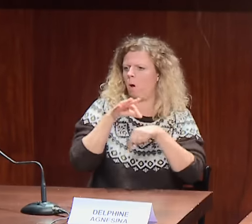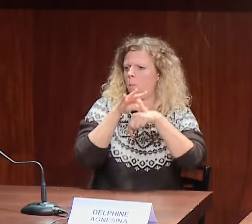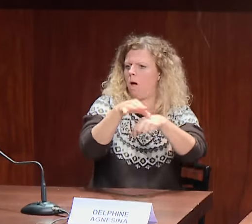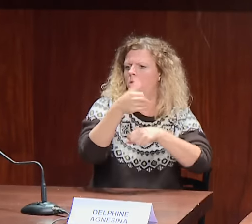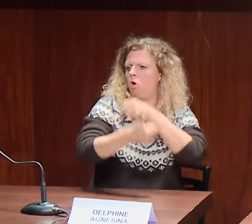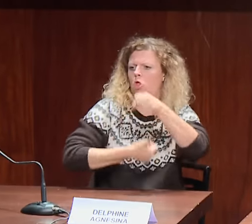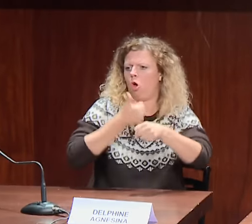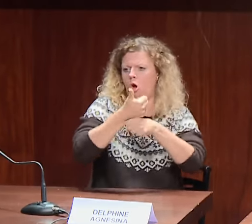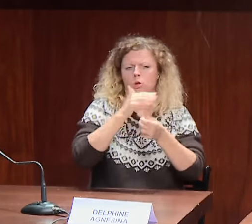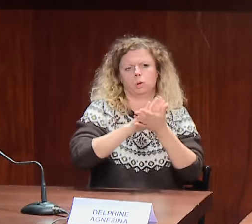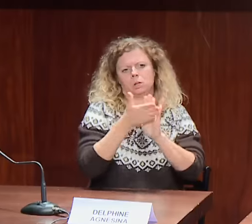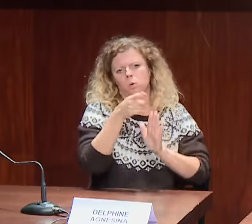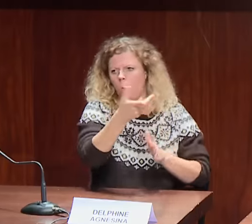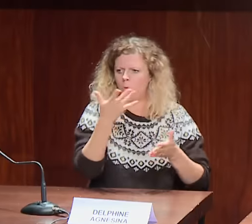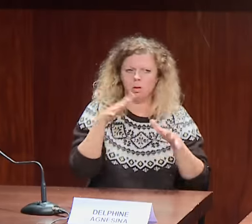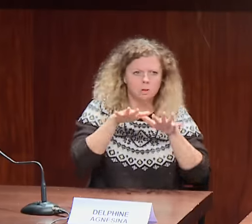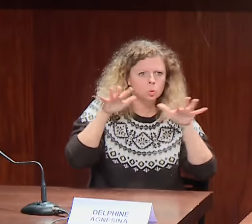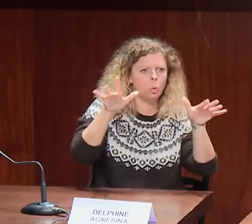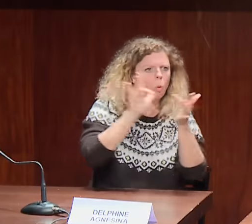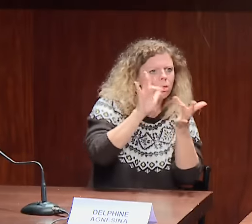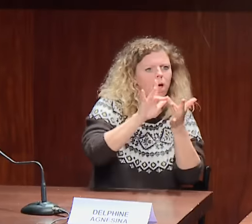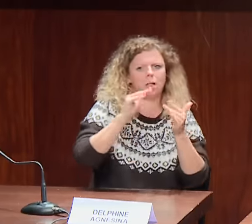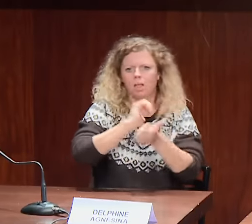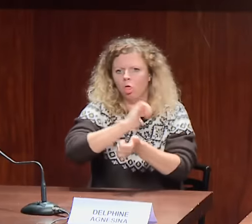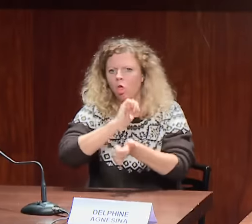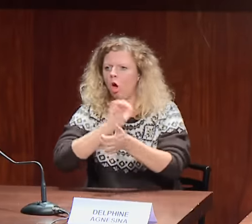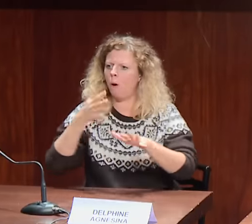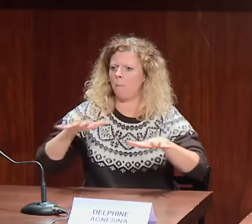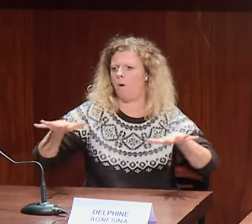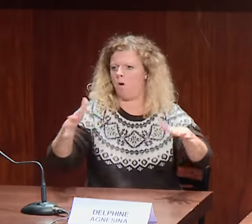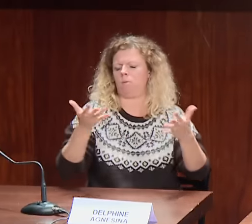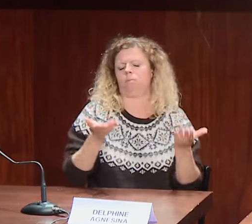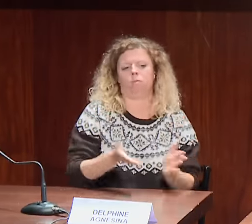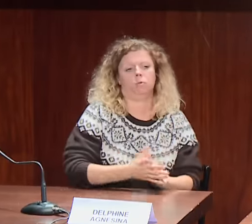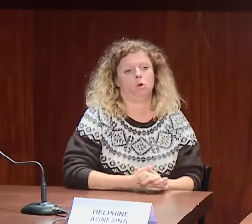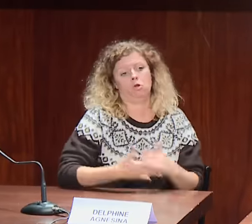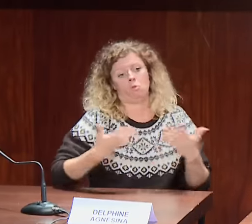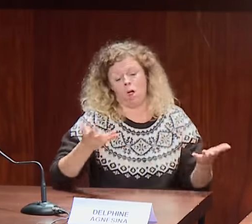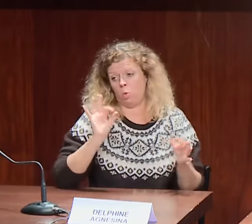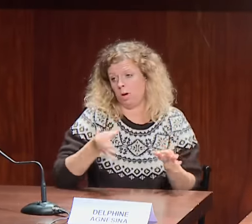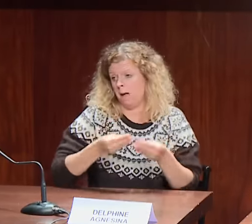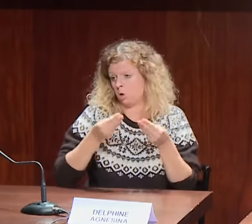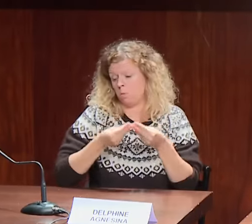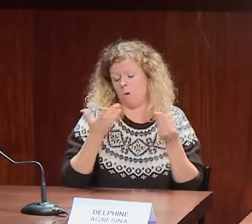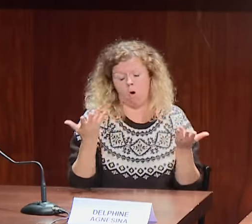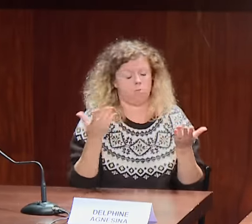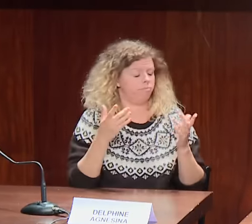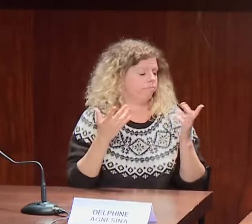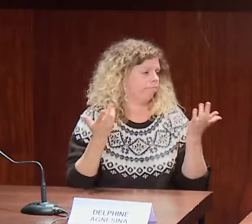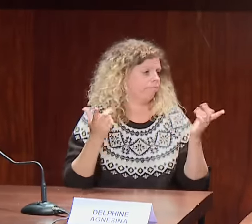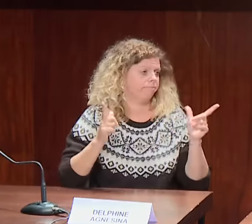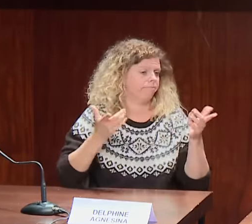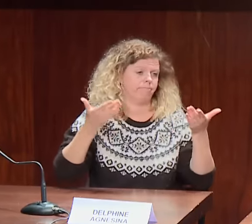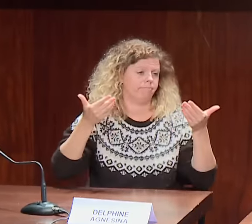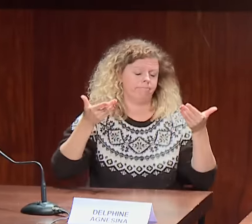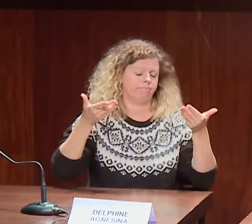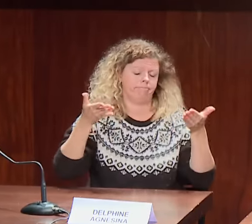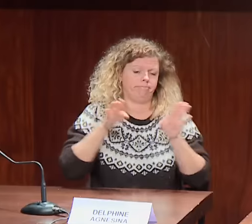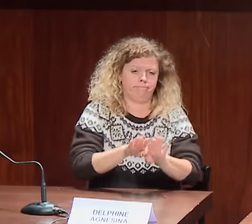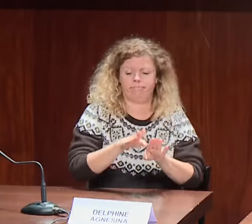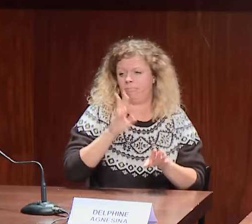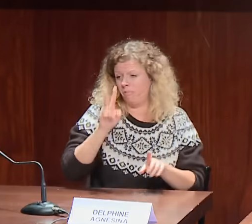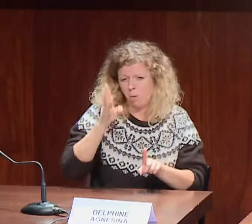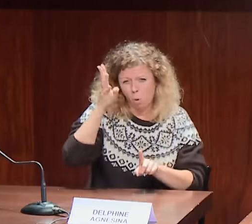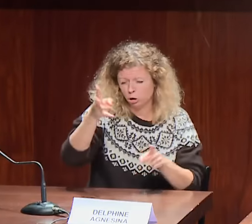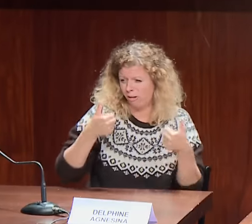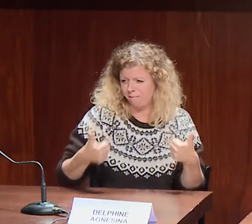la vente en ligne, les événements, voilà. On continue à garder un contact et à alimenter un réseau avec les éditeurs,